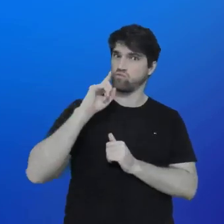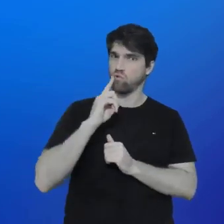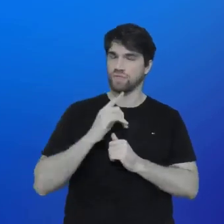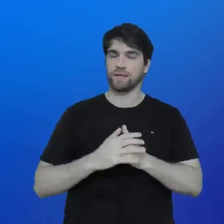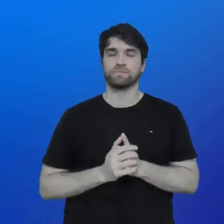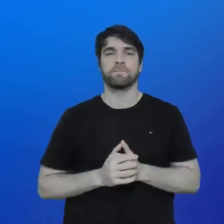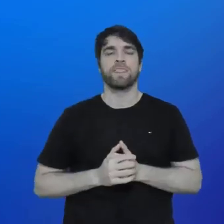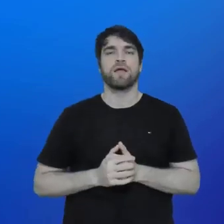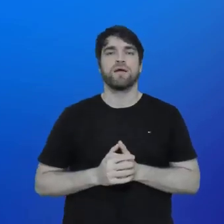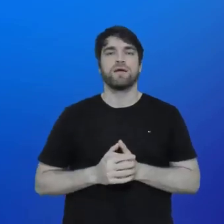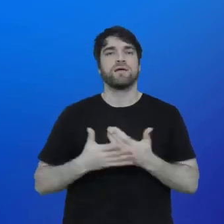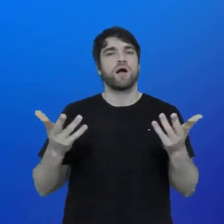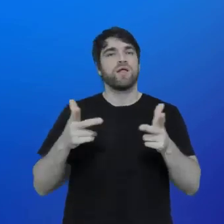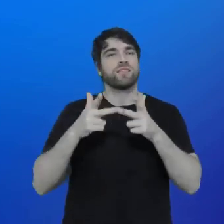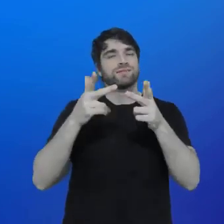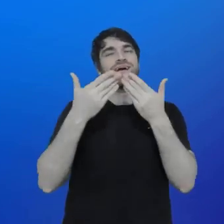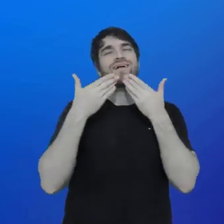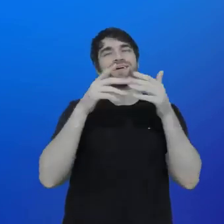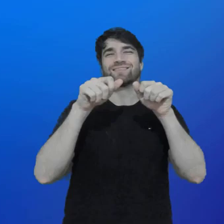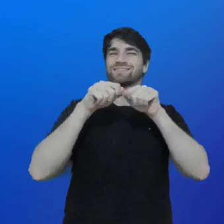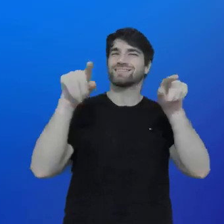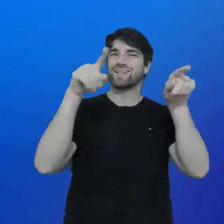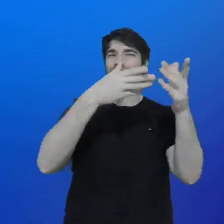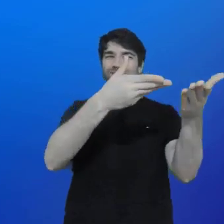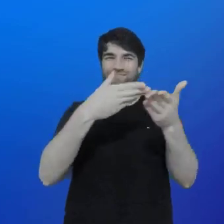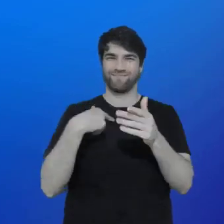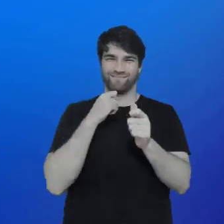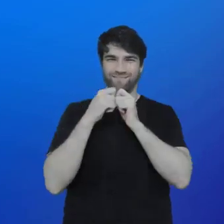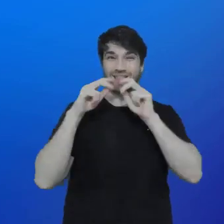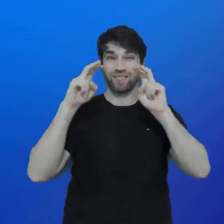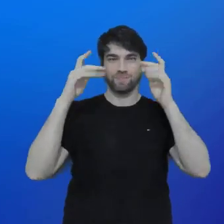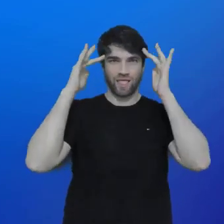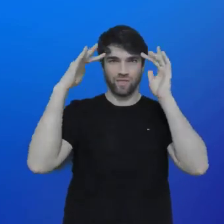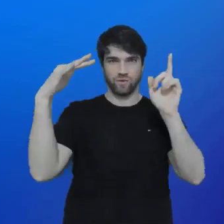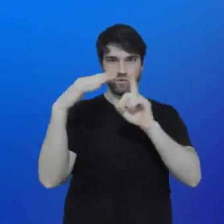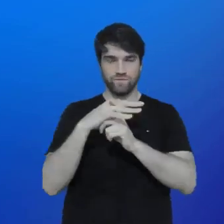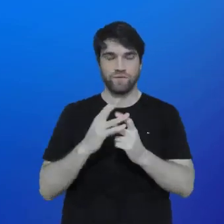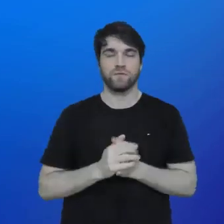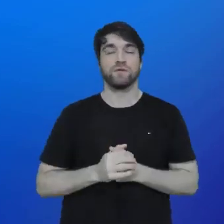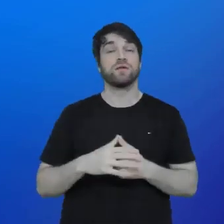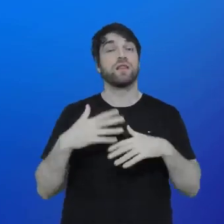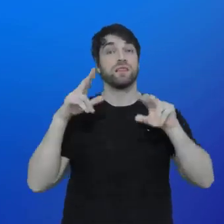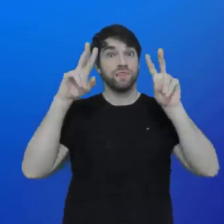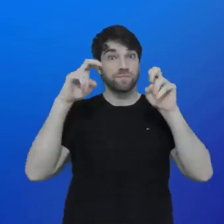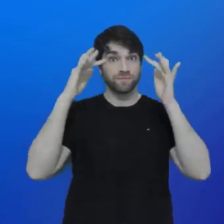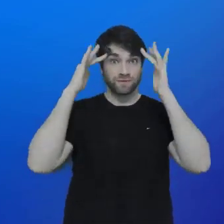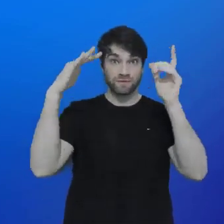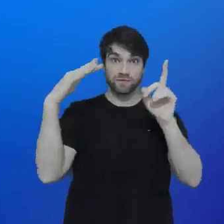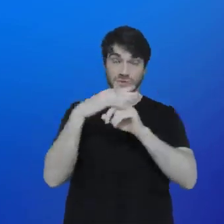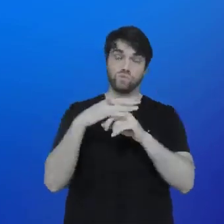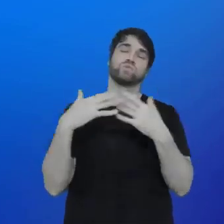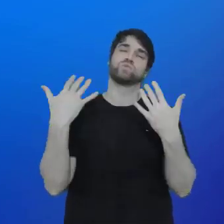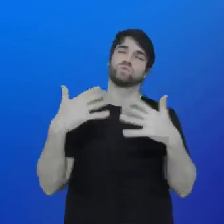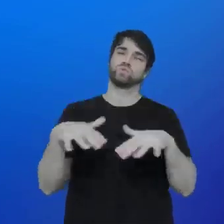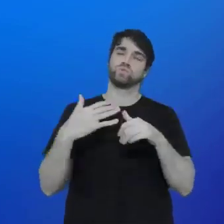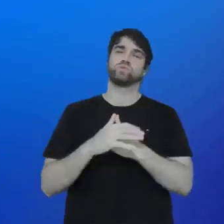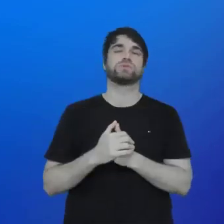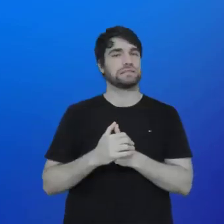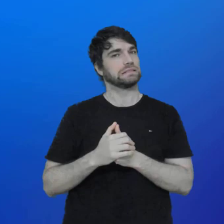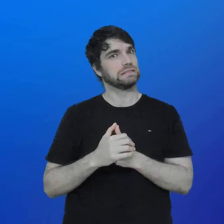Uruguay. Quiero agradecer a Cerezo por invitarme a exponer en este congreso sobre educación inclusiva. La educación inclusiva es un tema